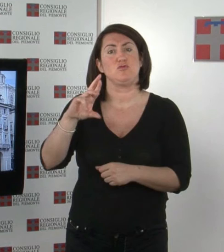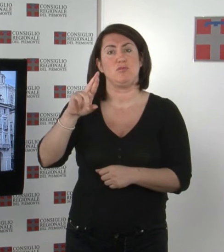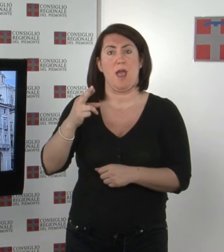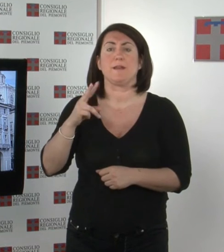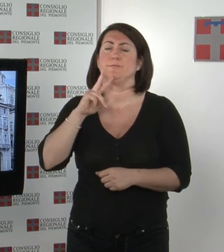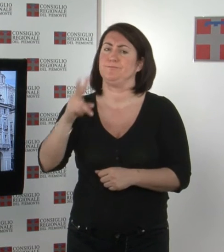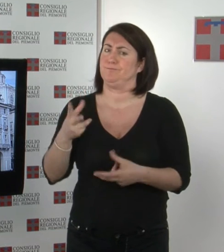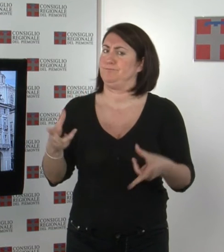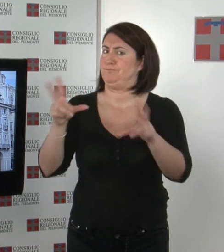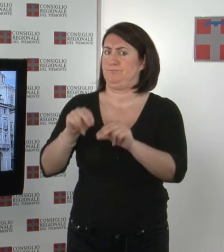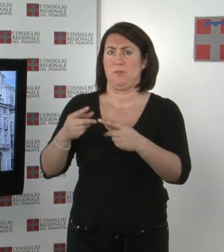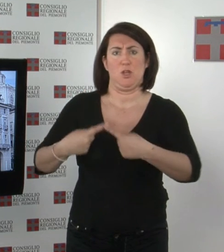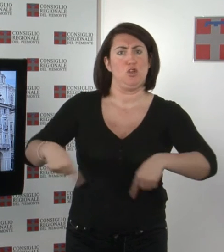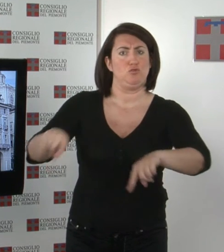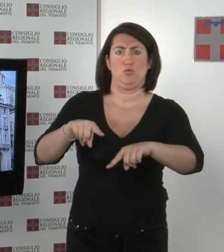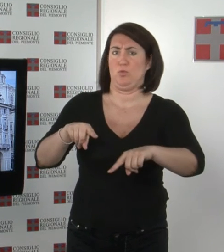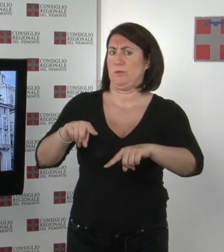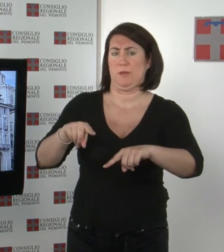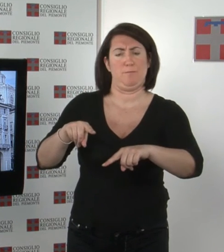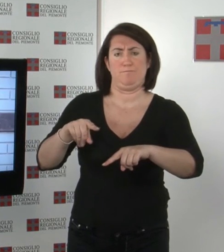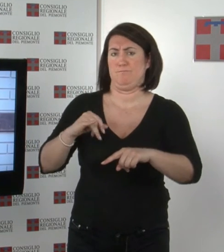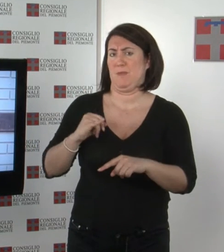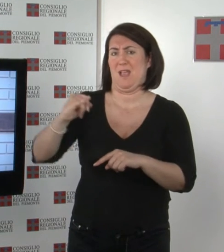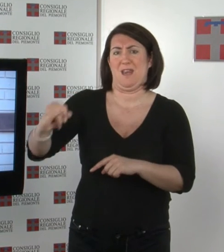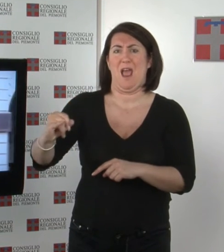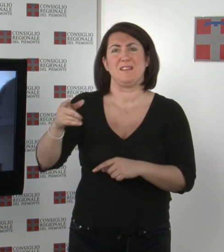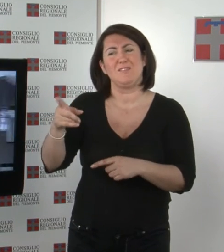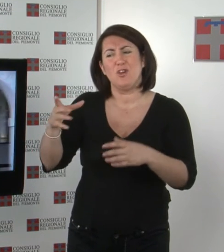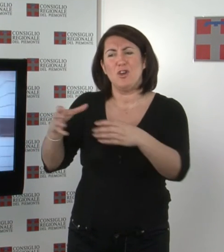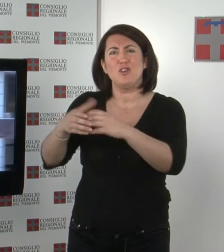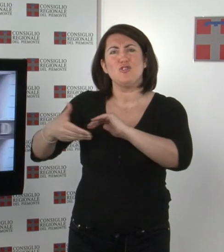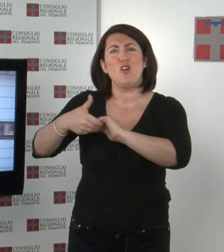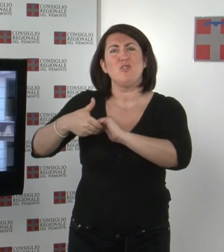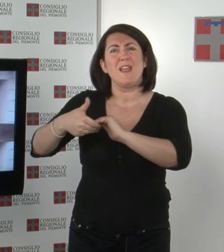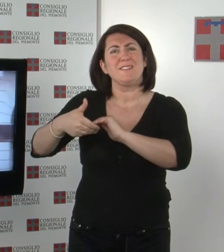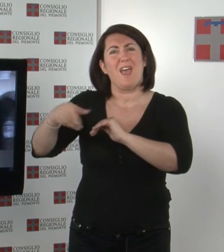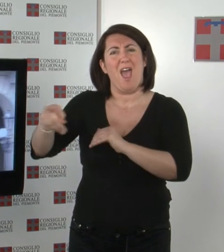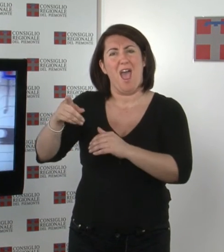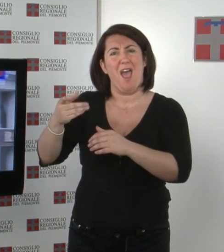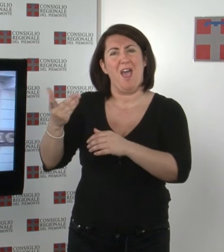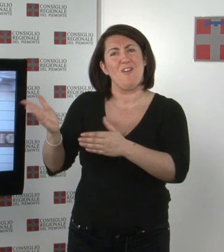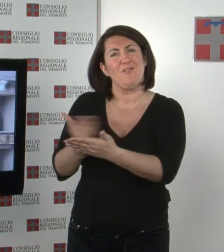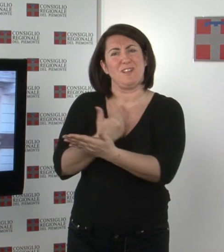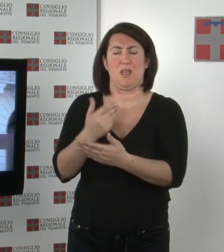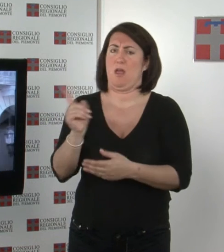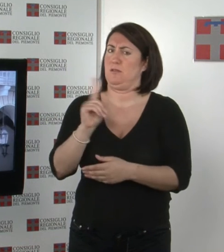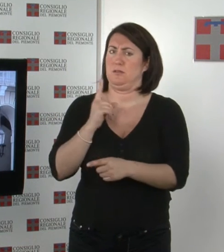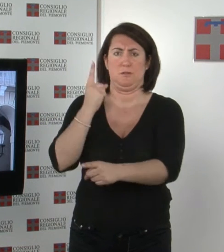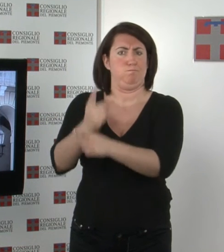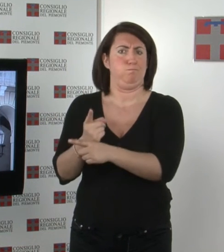negativo della Giunta alla soppressione della società di committenza della Regione Piemonte, proposta contenuta in due emendamenti alla legge